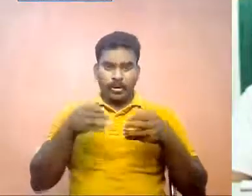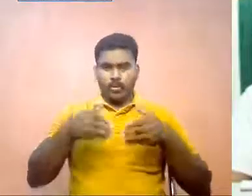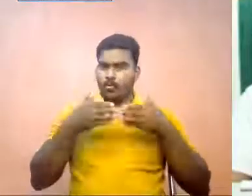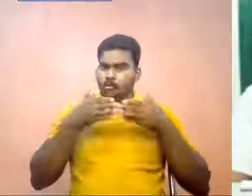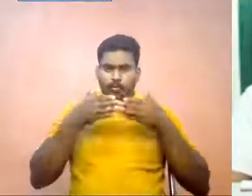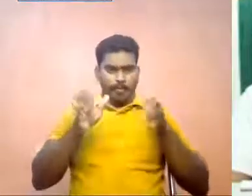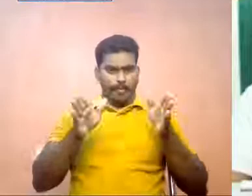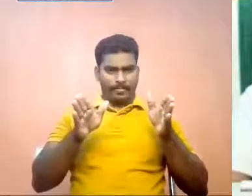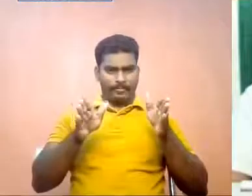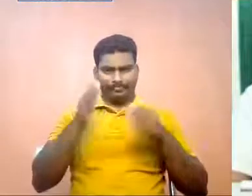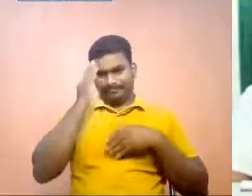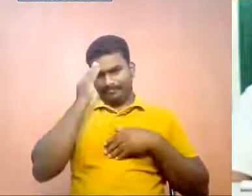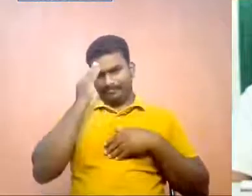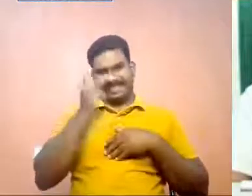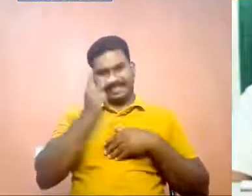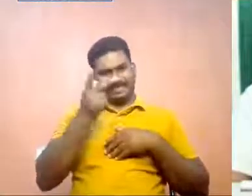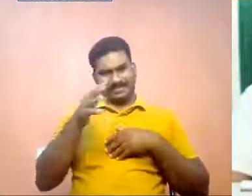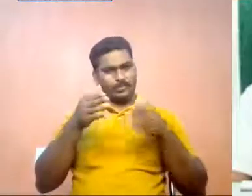എന്നാൽ